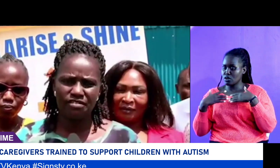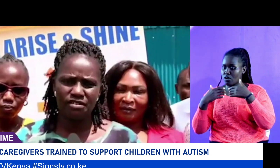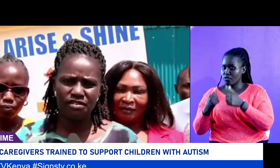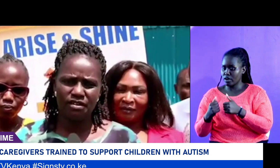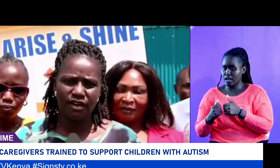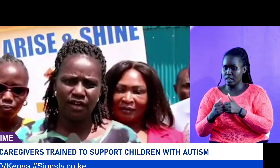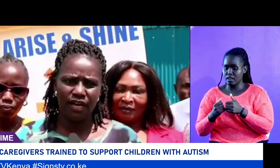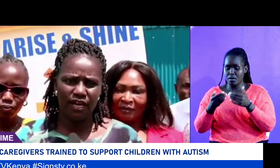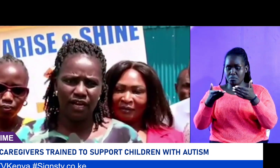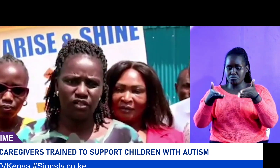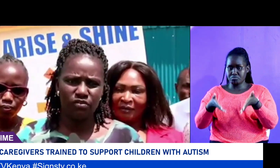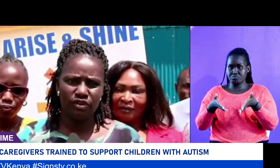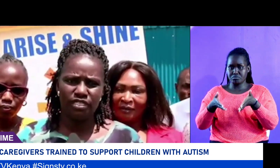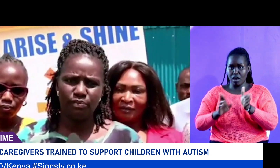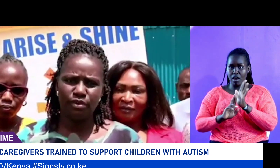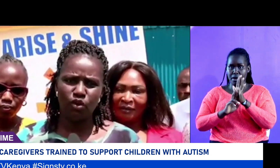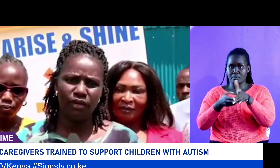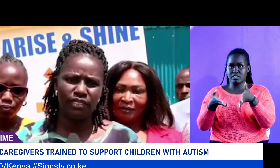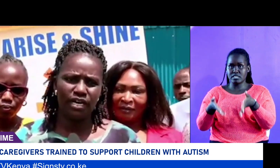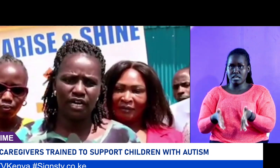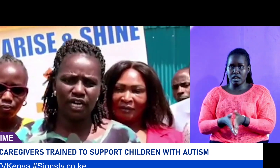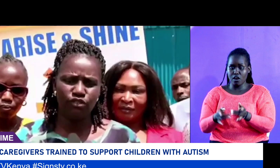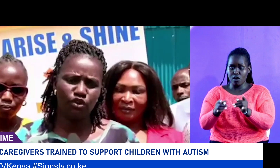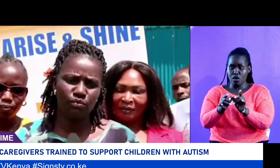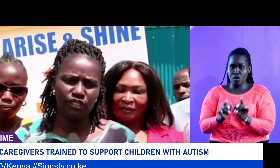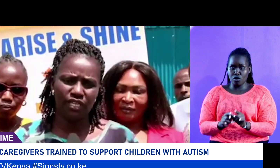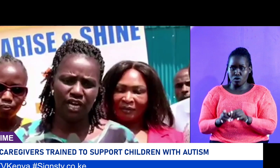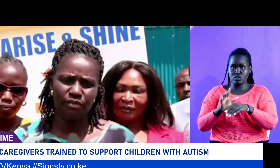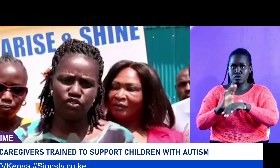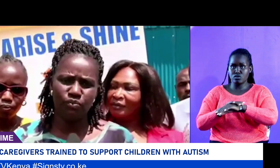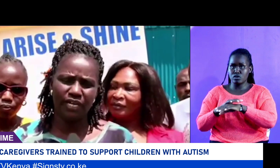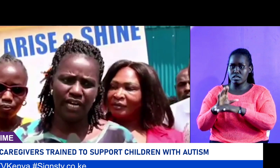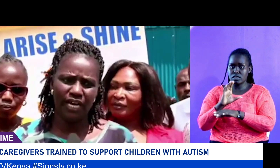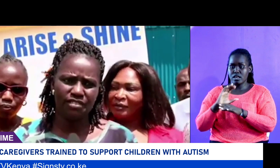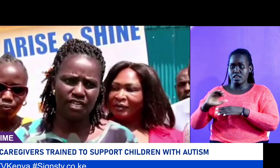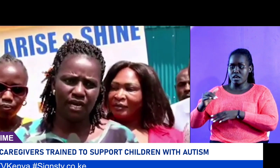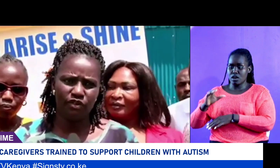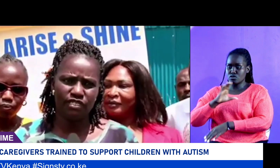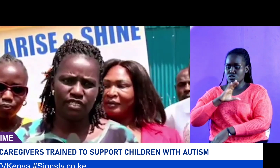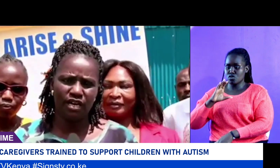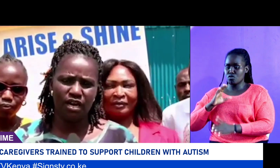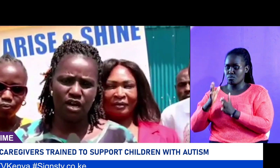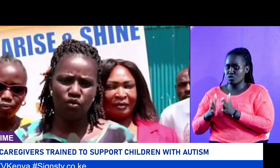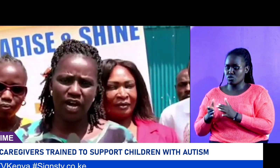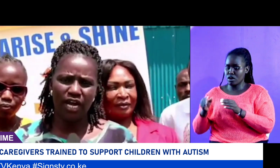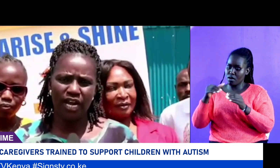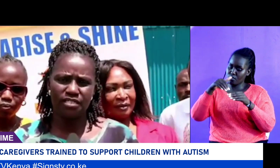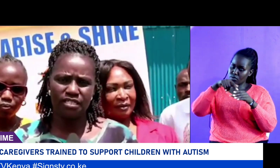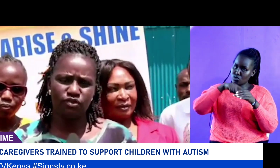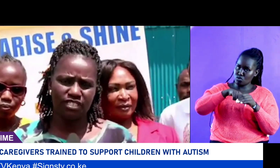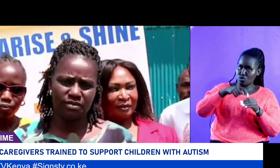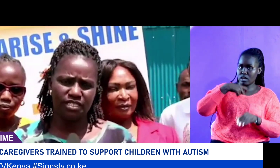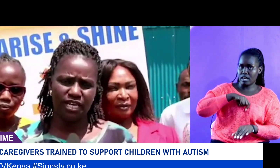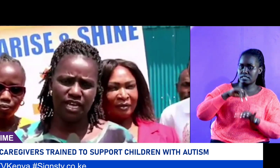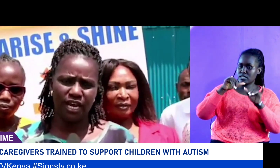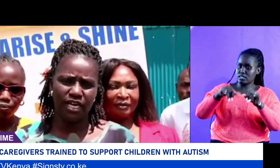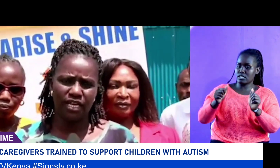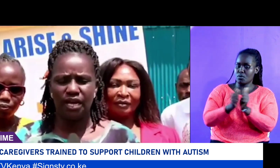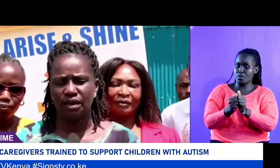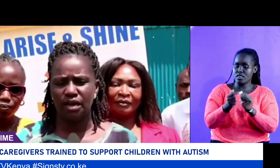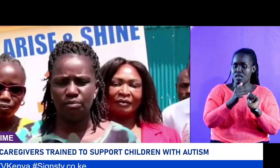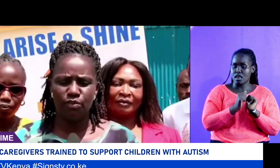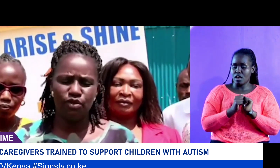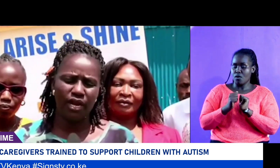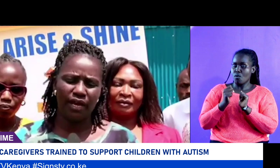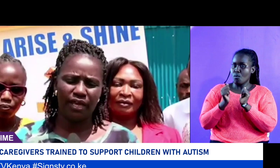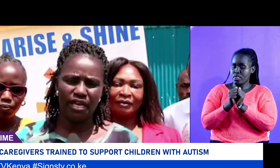wamejumuika nasi na tumeweza pia kupata county commissioner amejumuika nasi na ameweza kukaa nasi tukasemezana naye